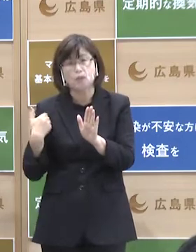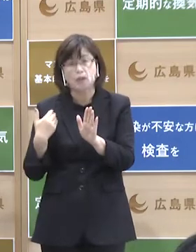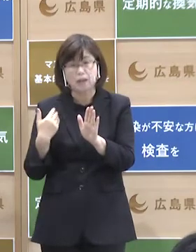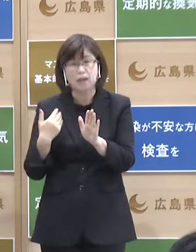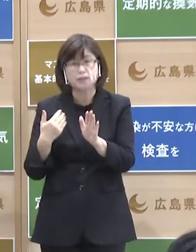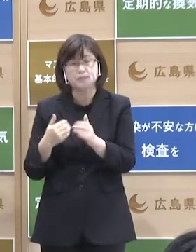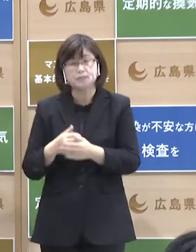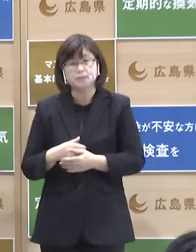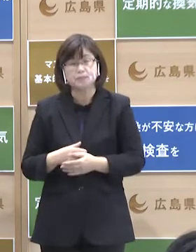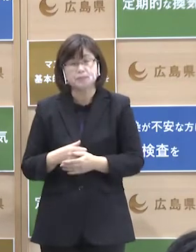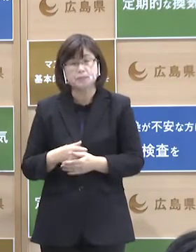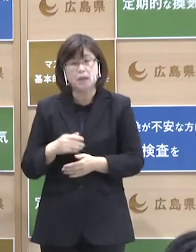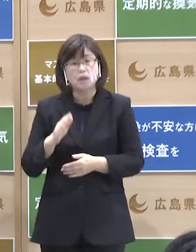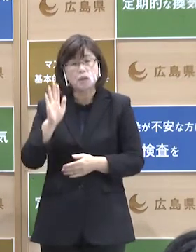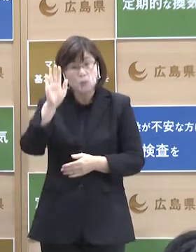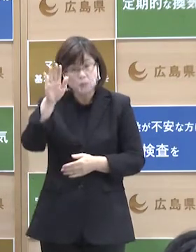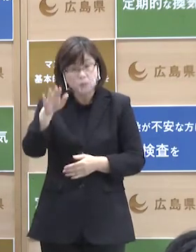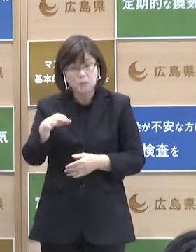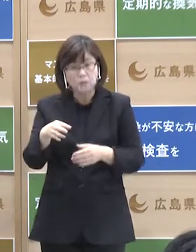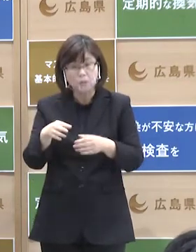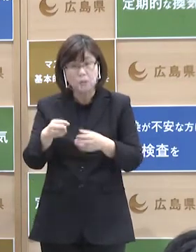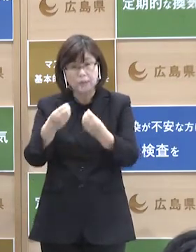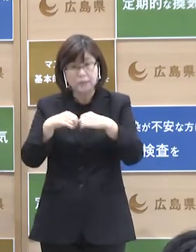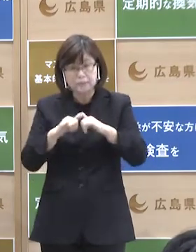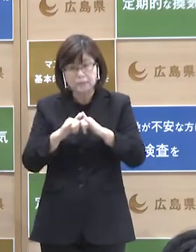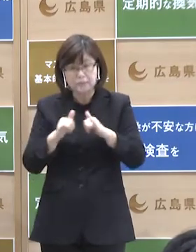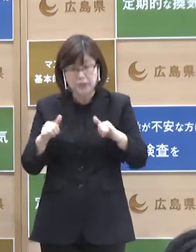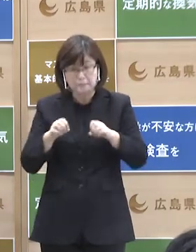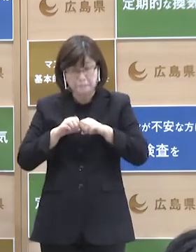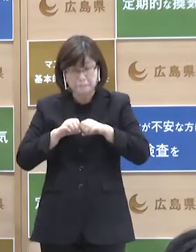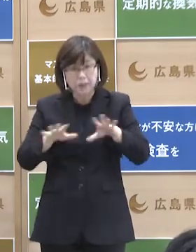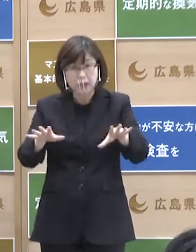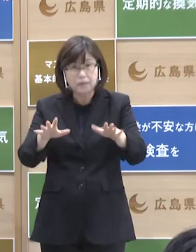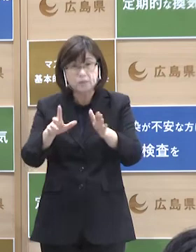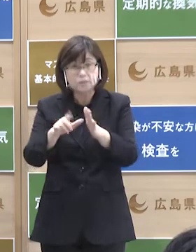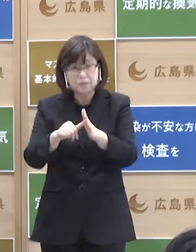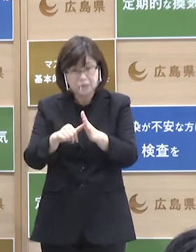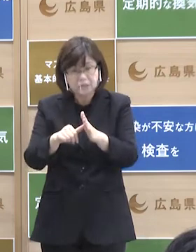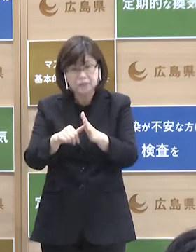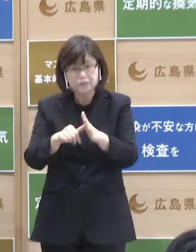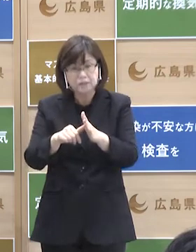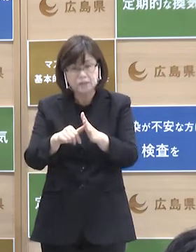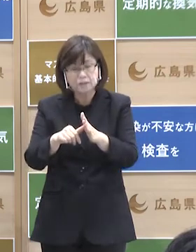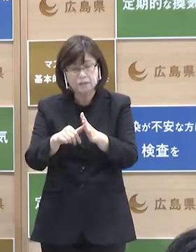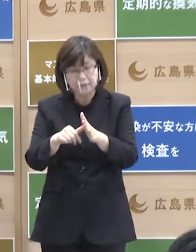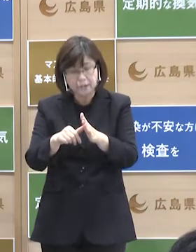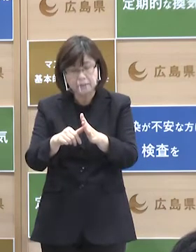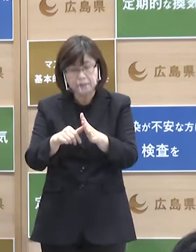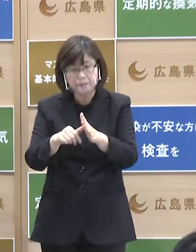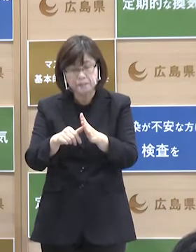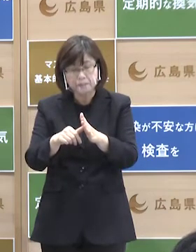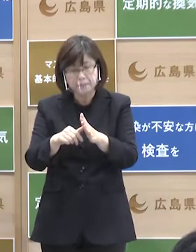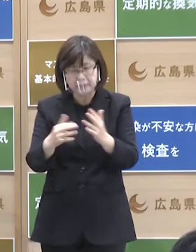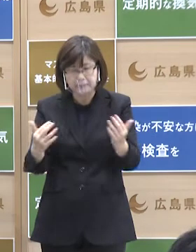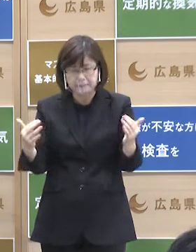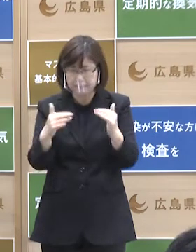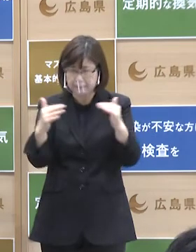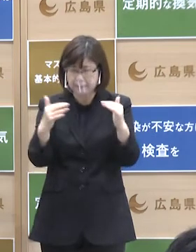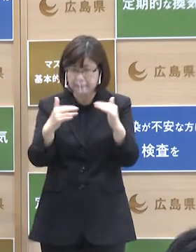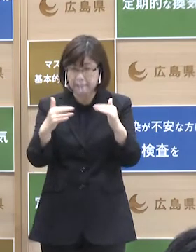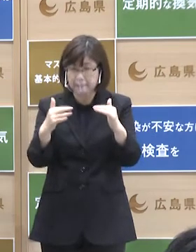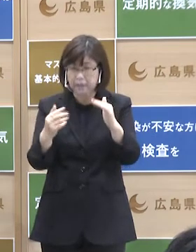た拡大したときに、また議論が声が大きくなってくる問題かなと思うんですけれども、まあ、今後、そのインフルエン